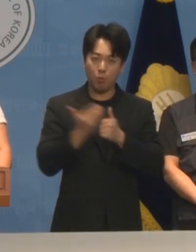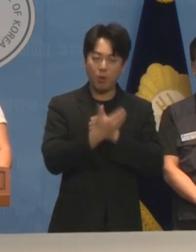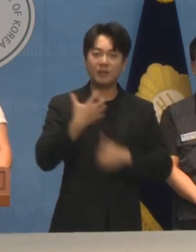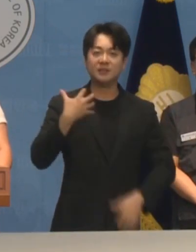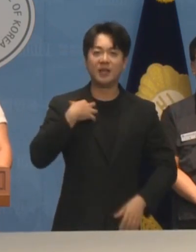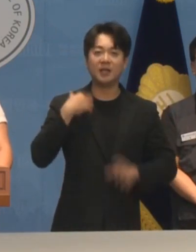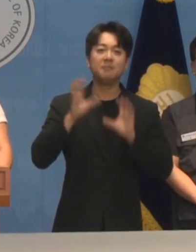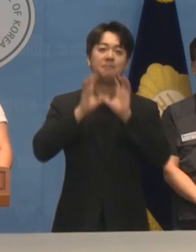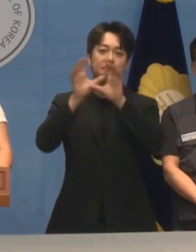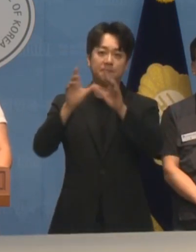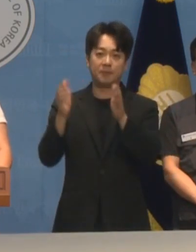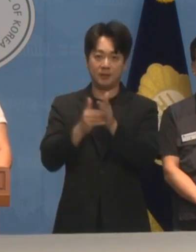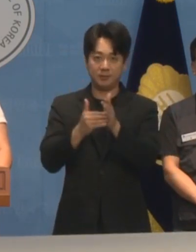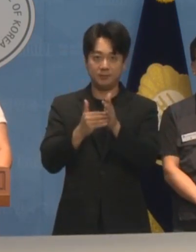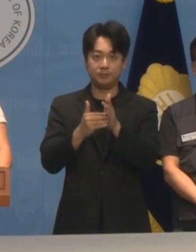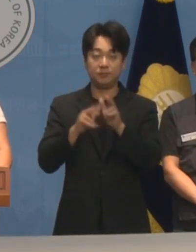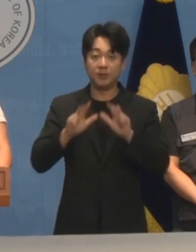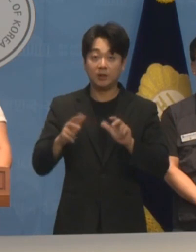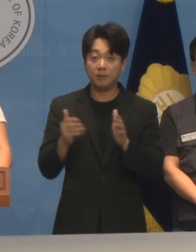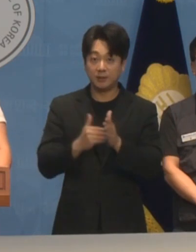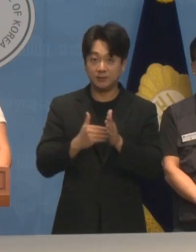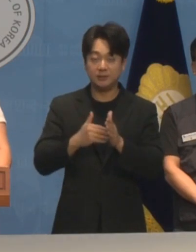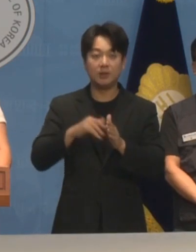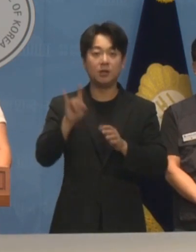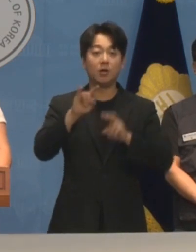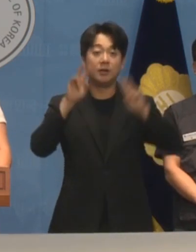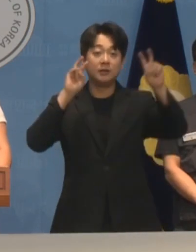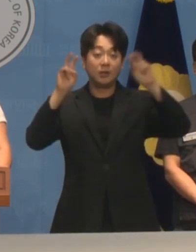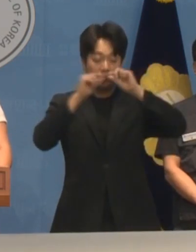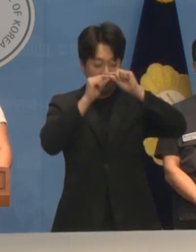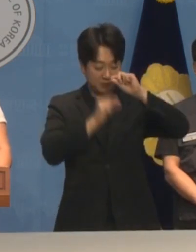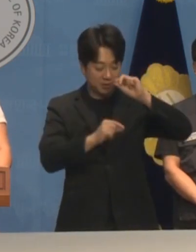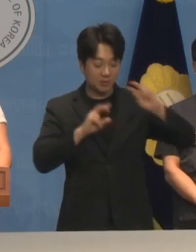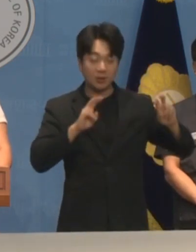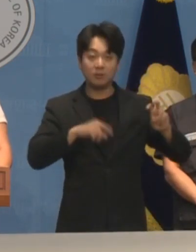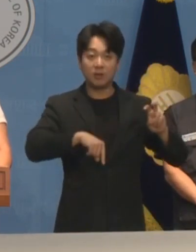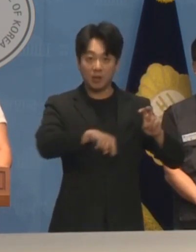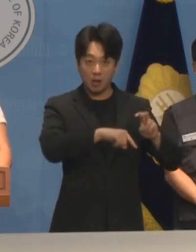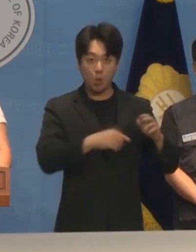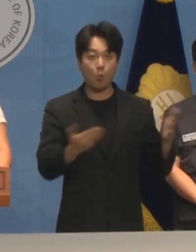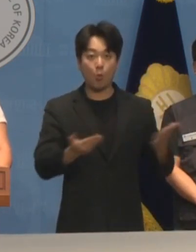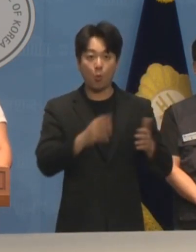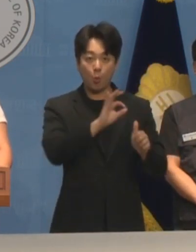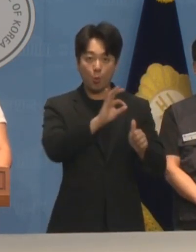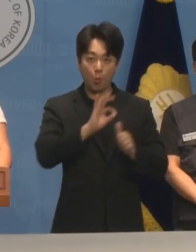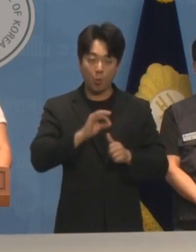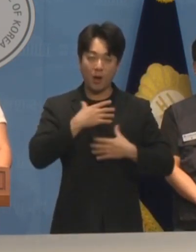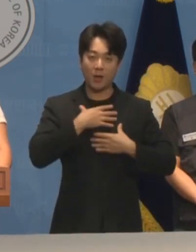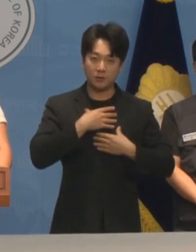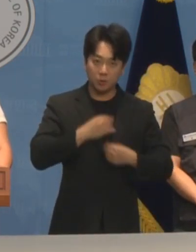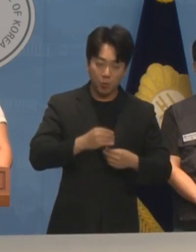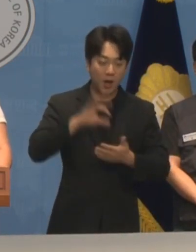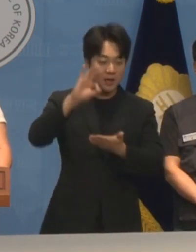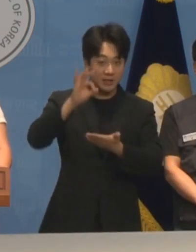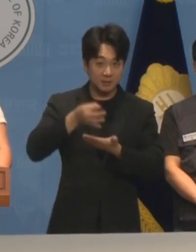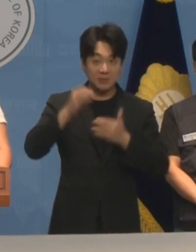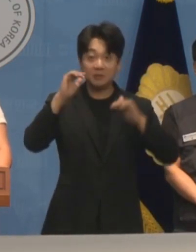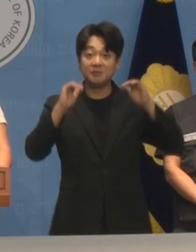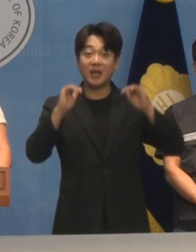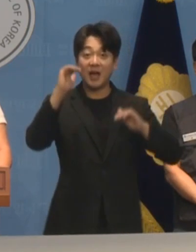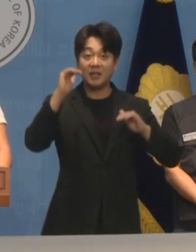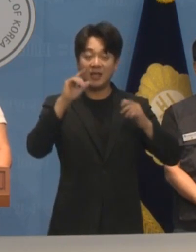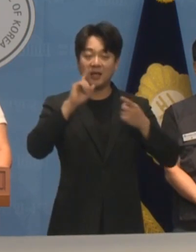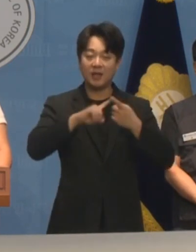했습니다. 그리고 현재까지 사내하청 노동자들의 고용과 임금 처우를 현대자동차 원청이